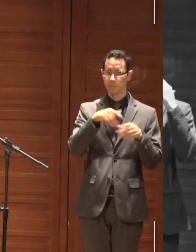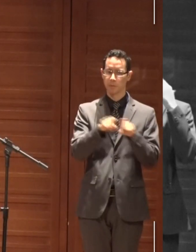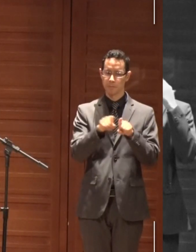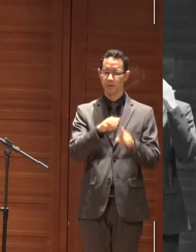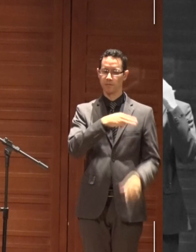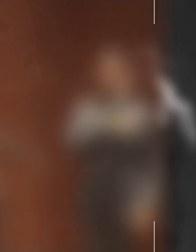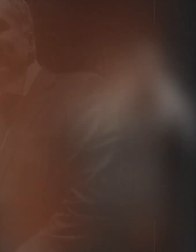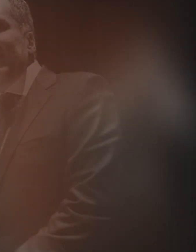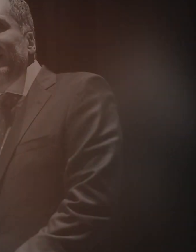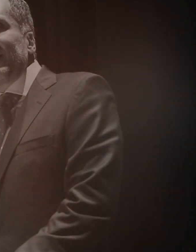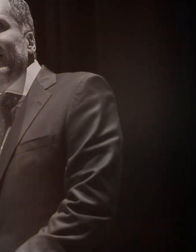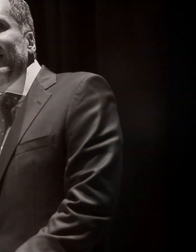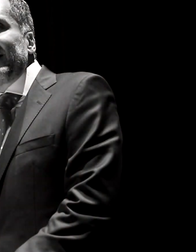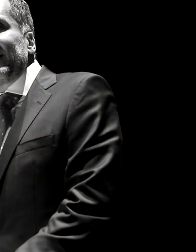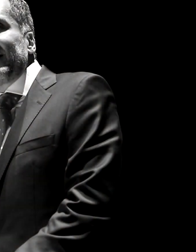Ministério Público reflete isso.